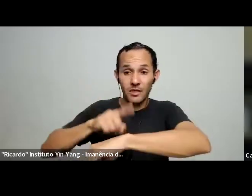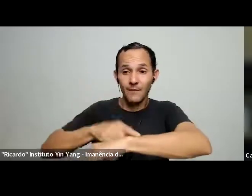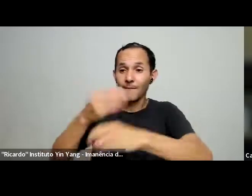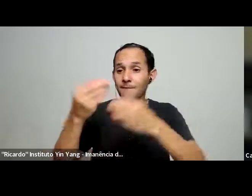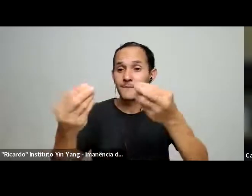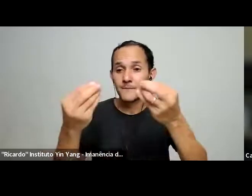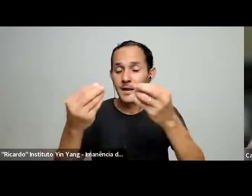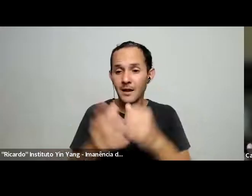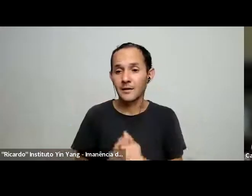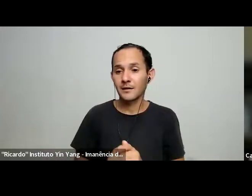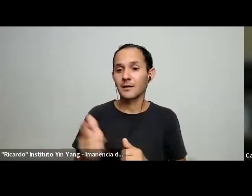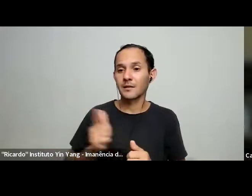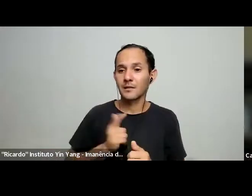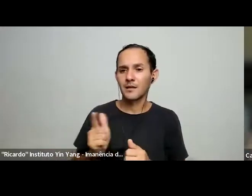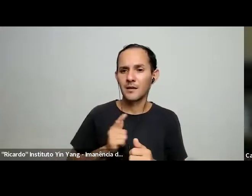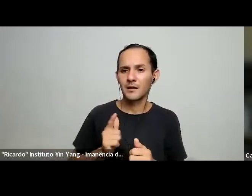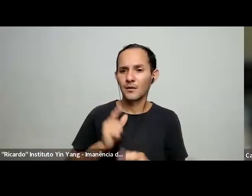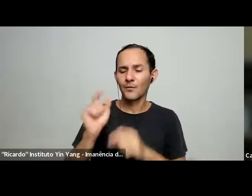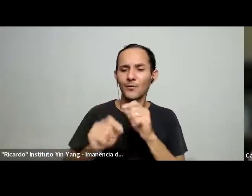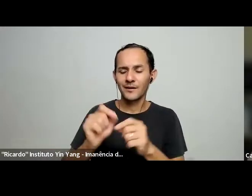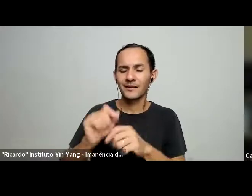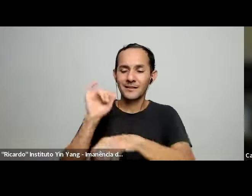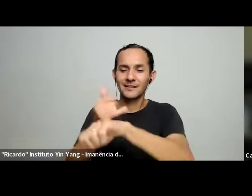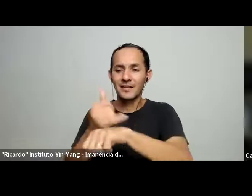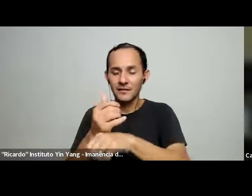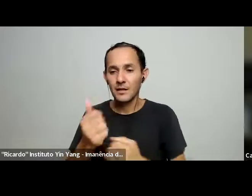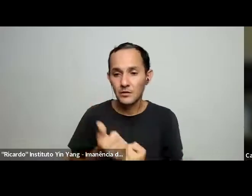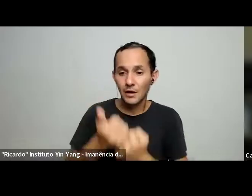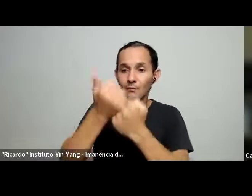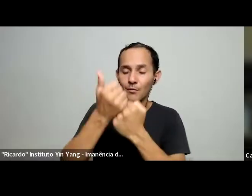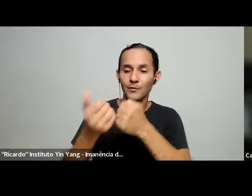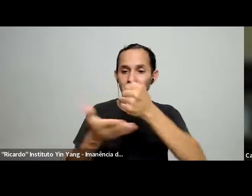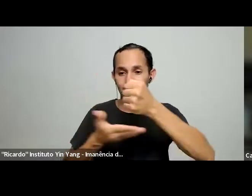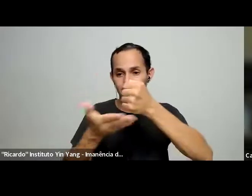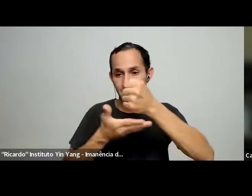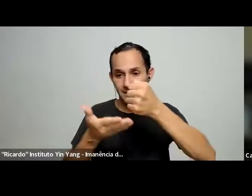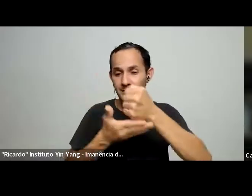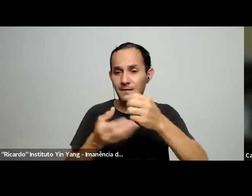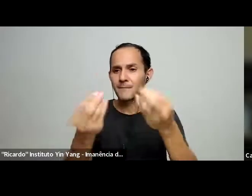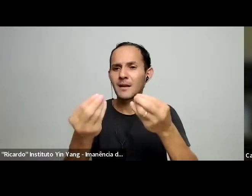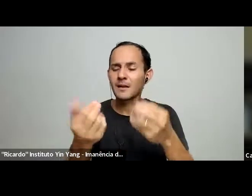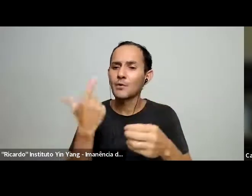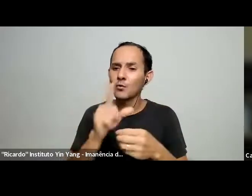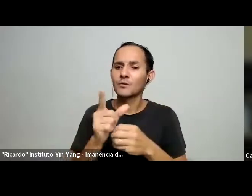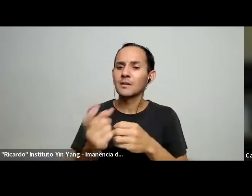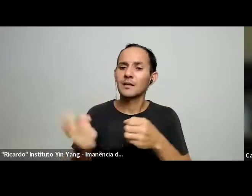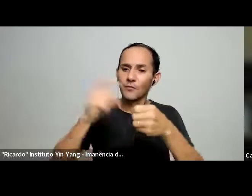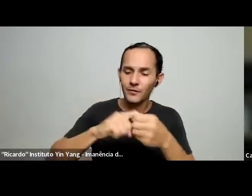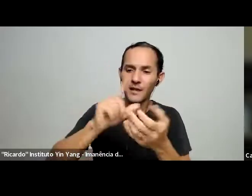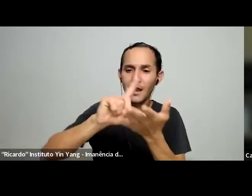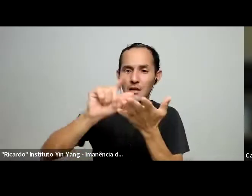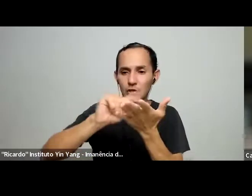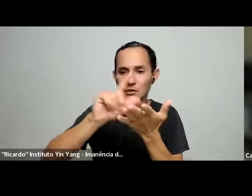montar grandes e amplas estratégias de busca nas bases de dados para conseguir recuperar esses